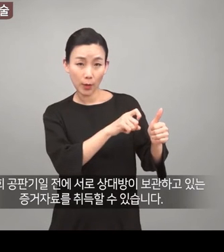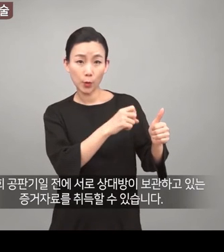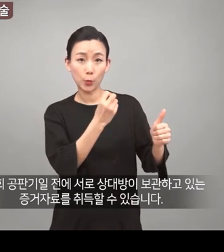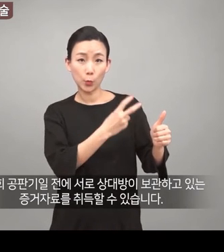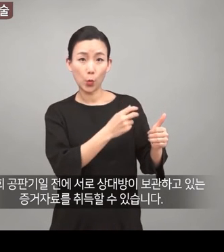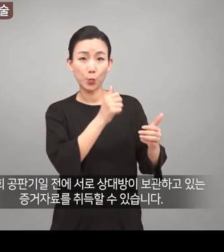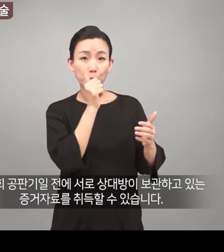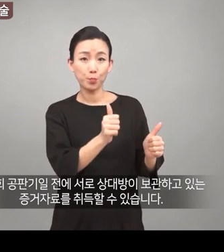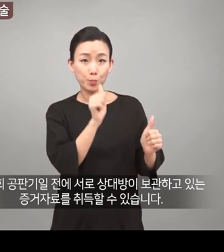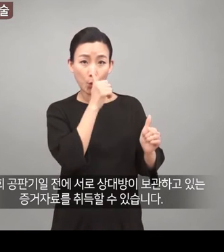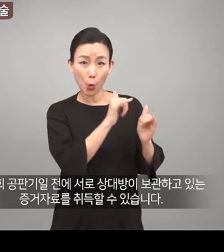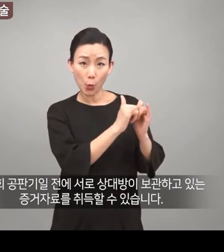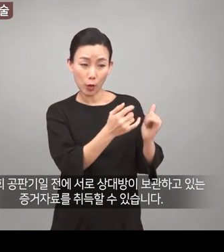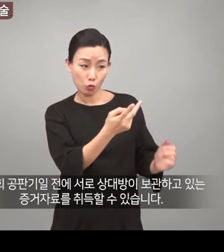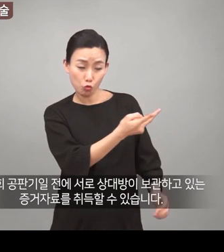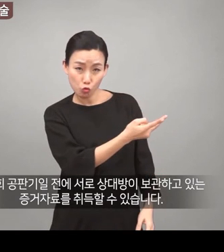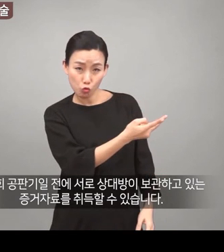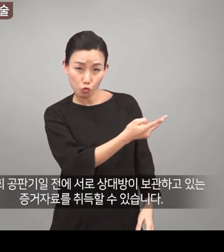피고인이나